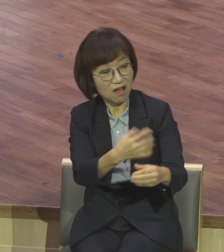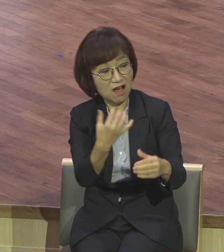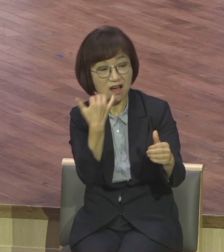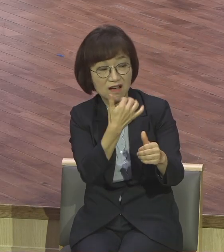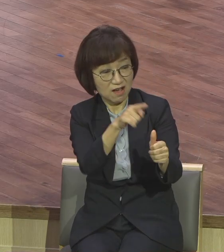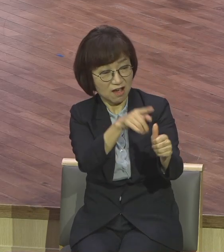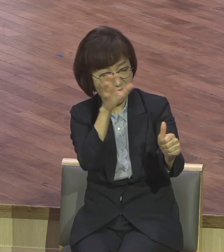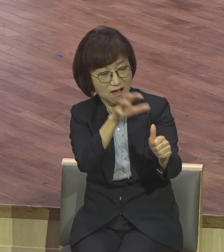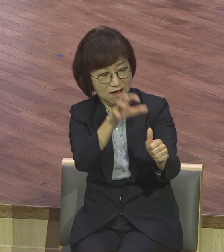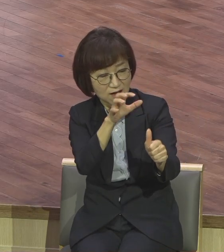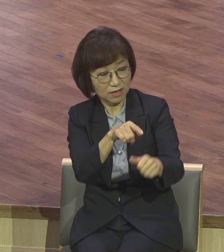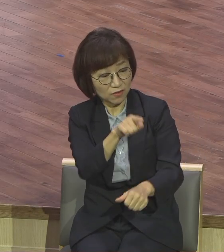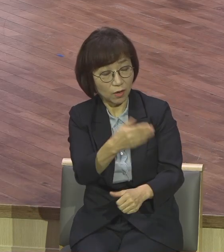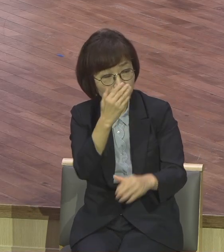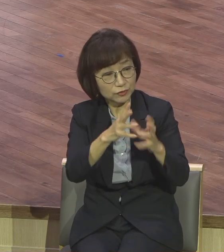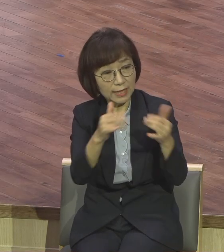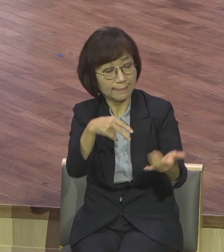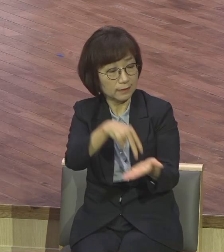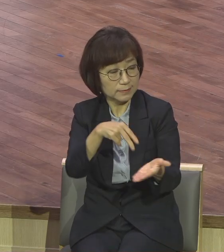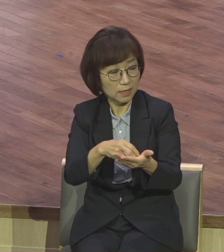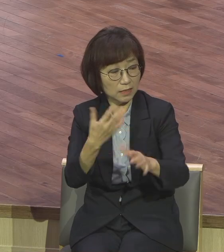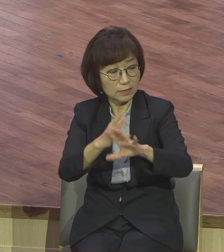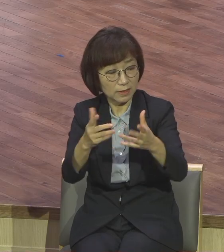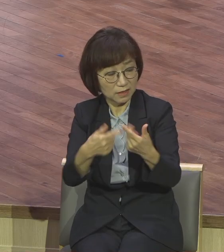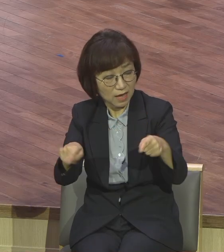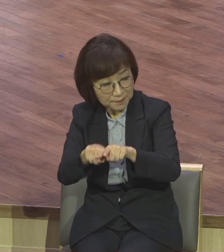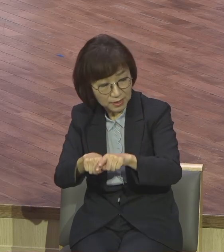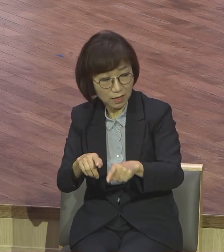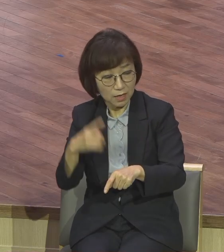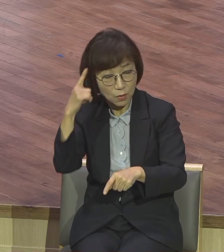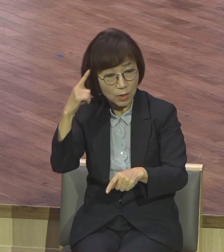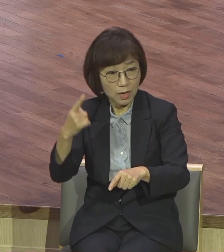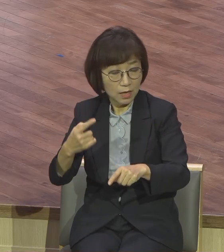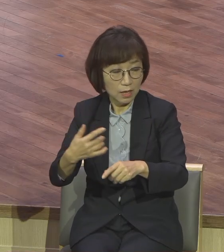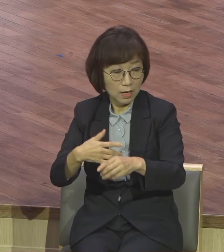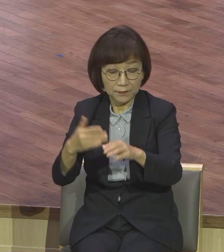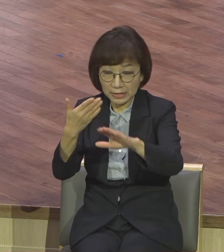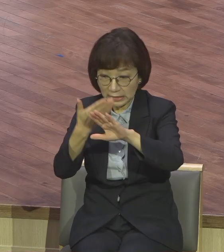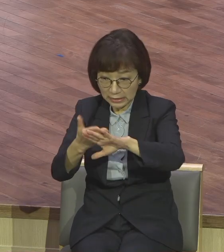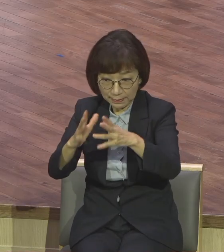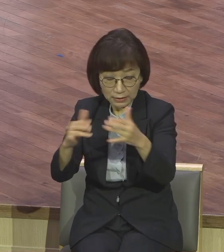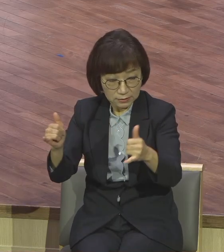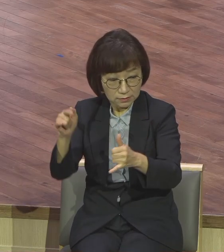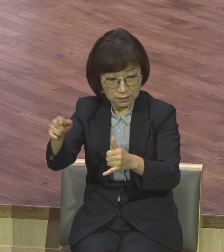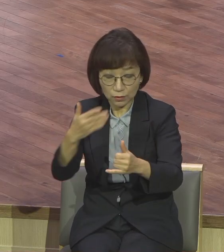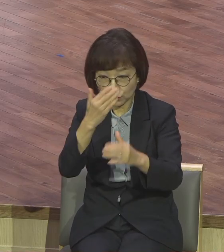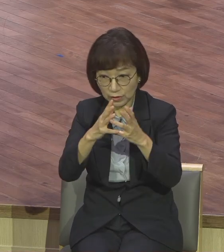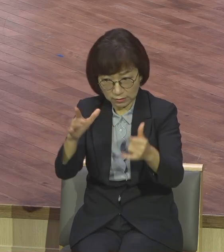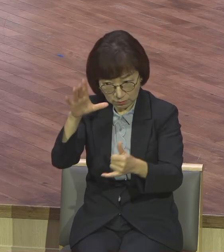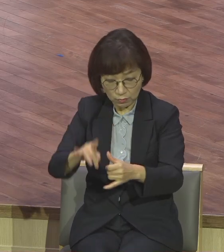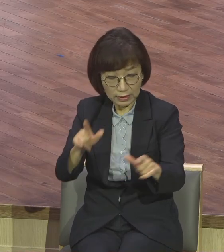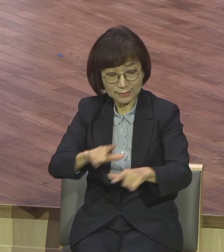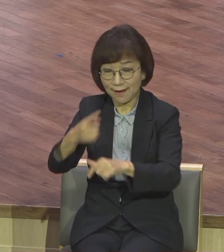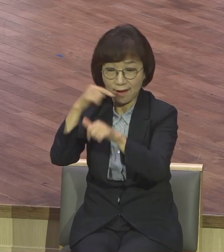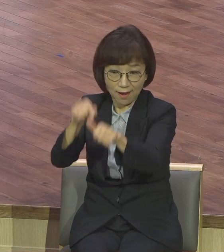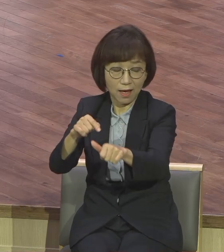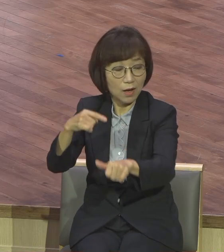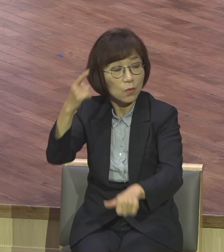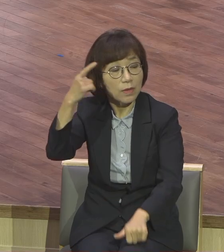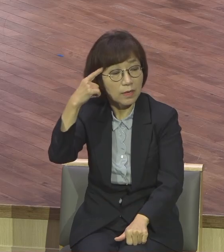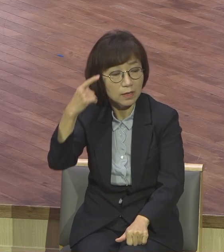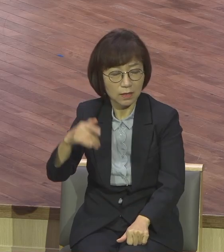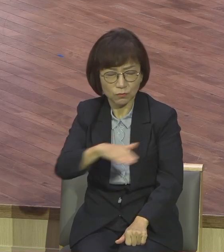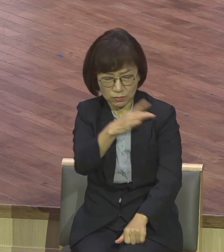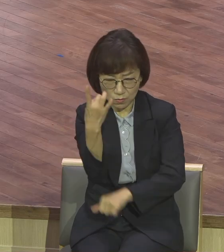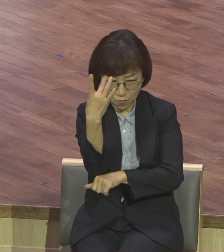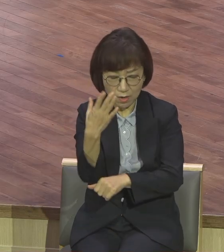내가 유대인으로서 이방인을 따르고 유대인답게 살지 아니하면서 어찌하여 억지로 이방인을 유대인답게 살게 하려느냐 하였노라. 우리는